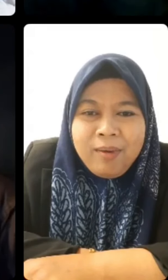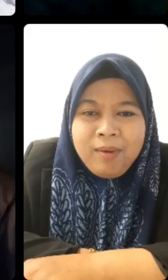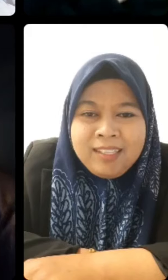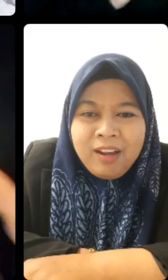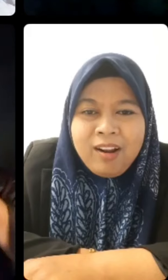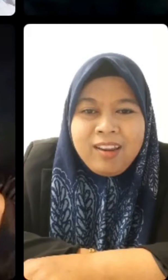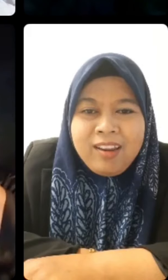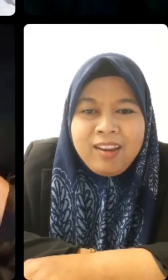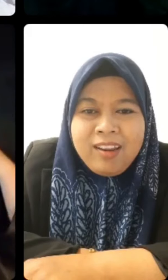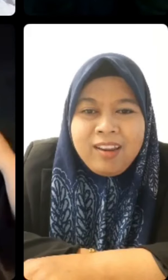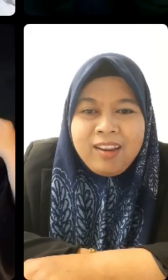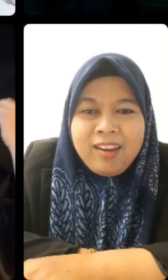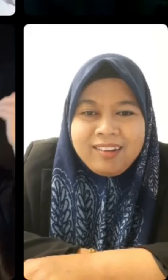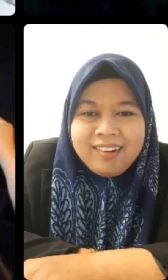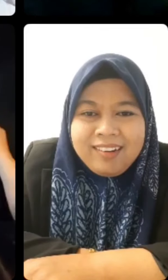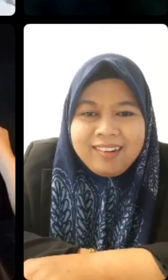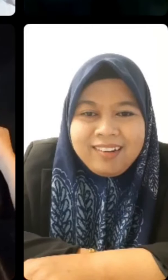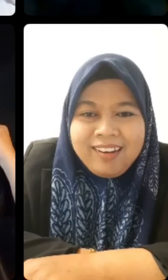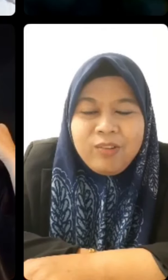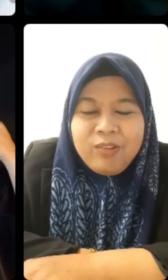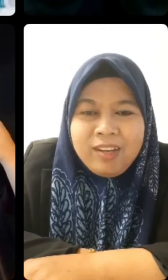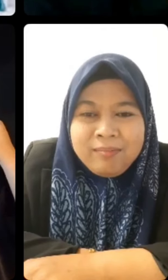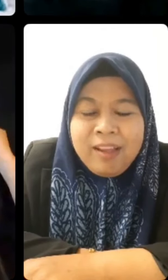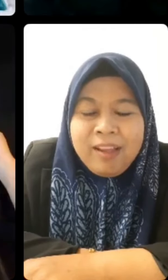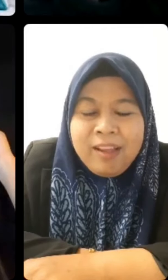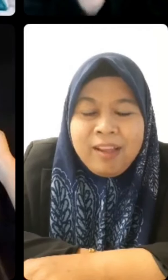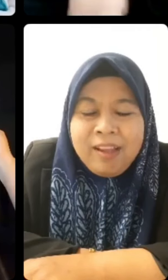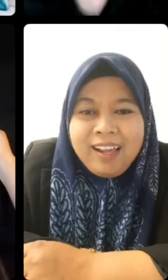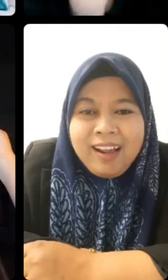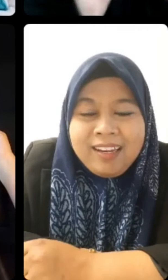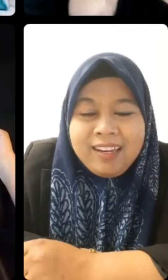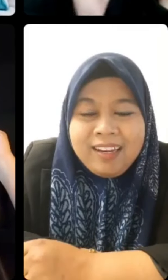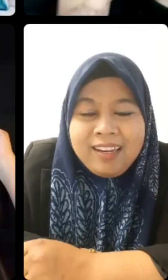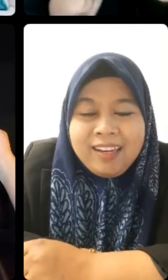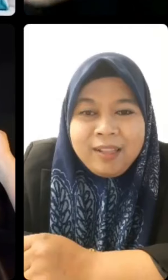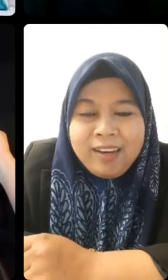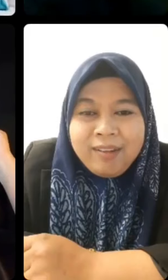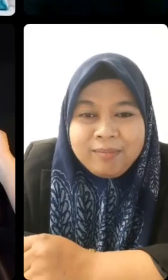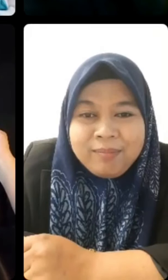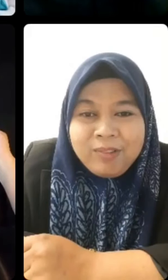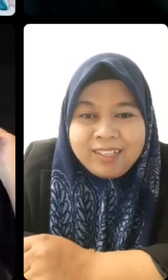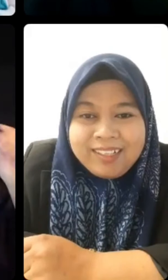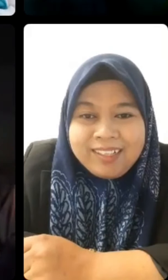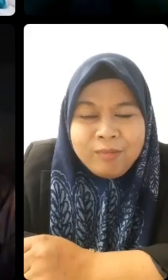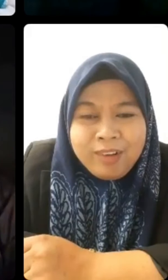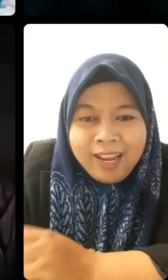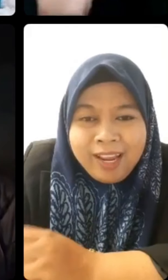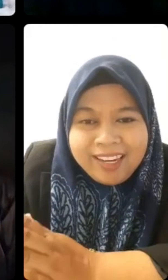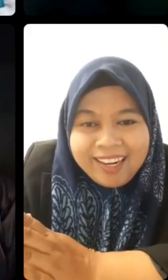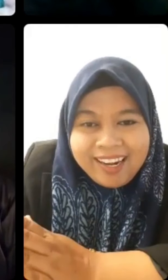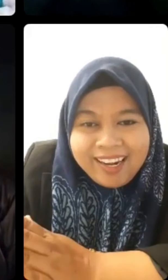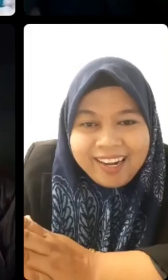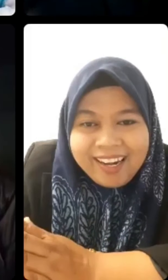ada banyak orang yang nak guna. Banyak orang yang ada tangan tapi tak boleh nak bersuara.